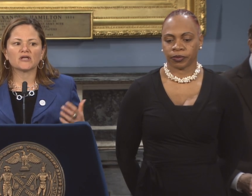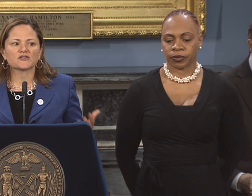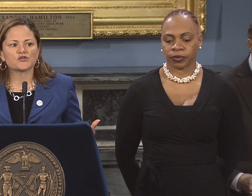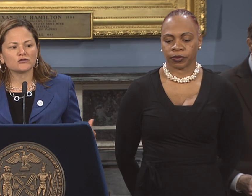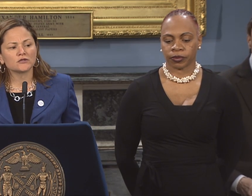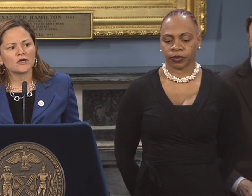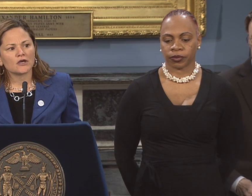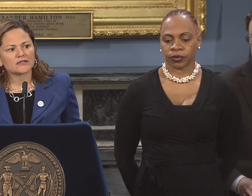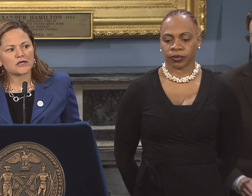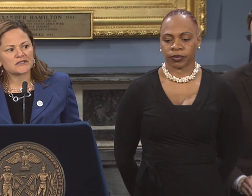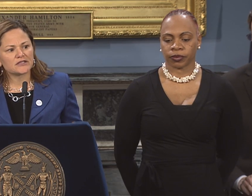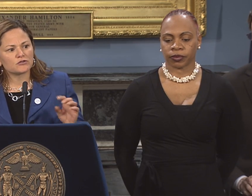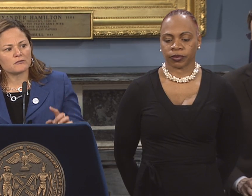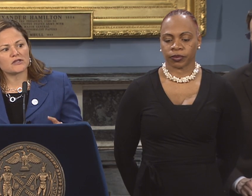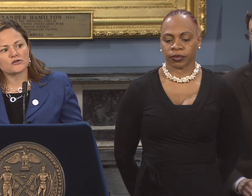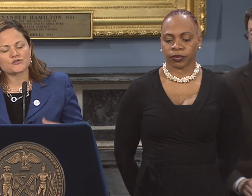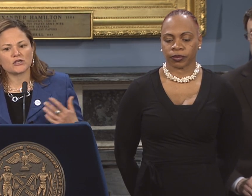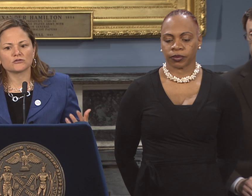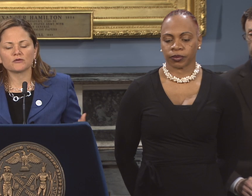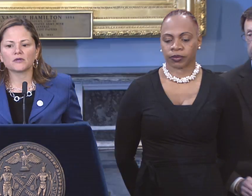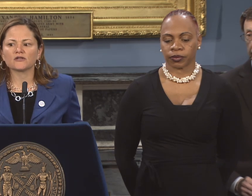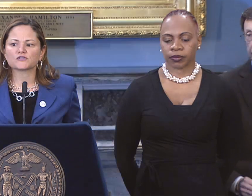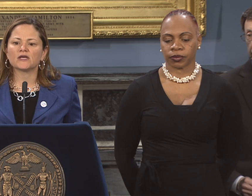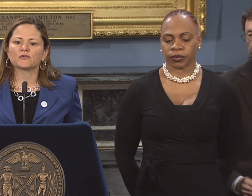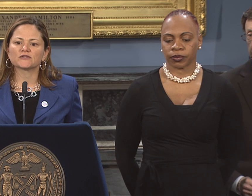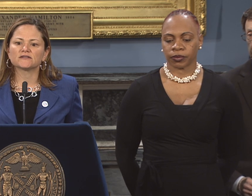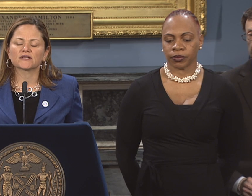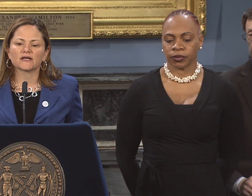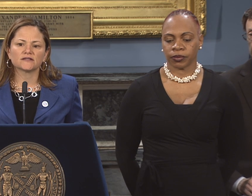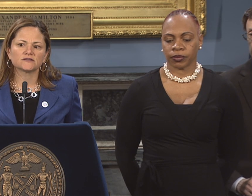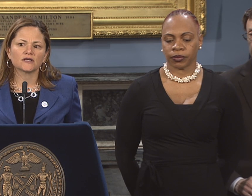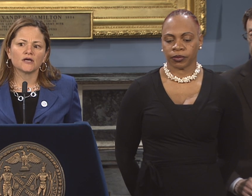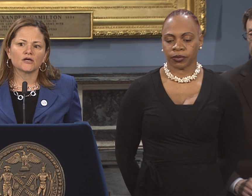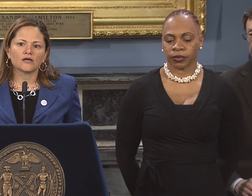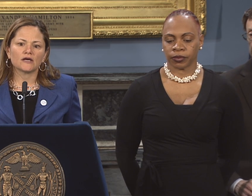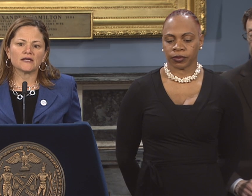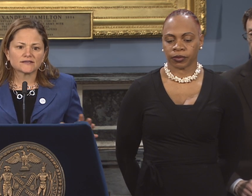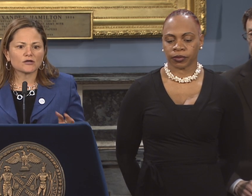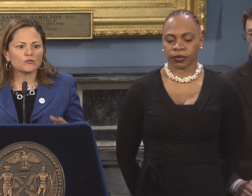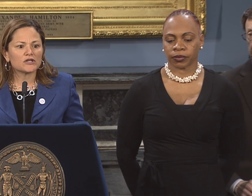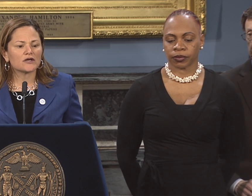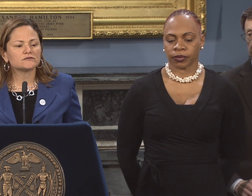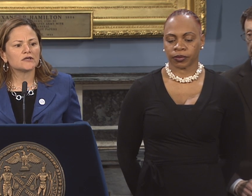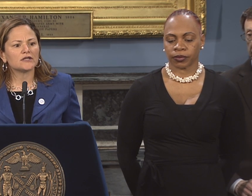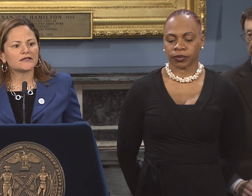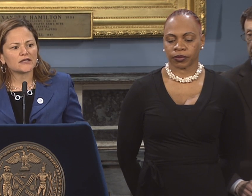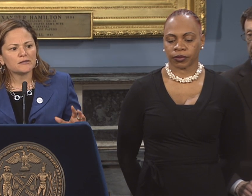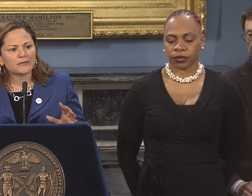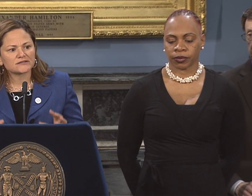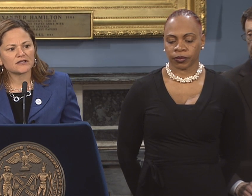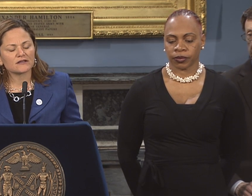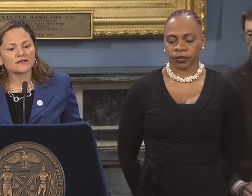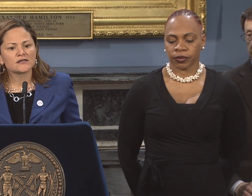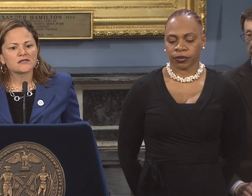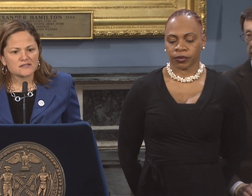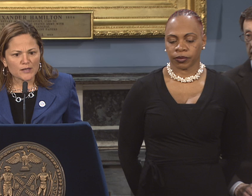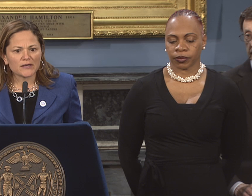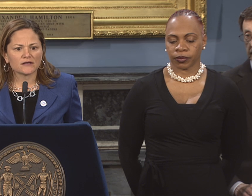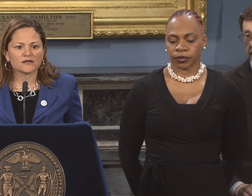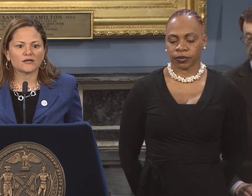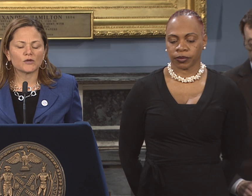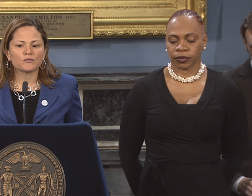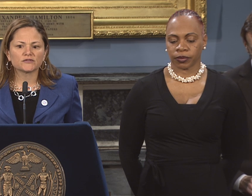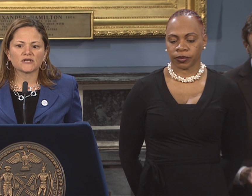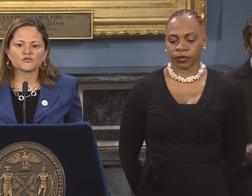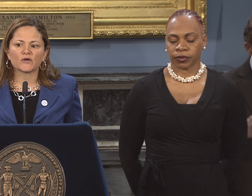nuestra comunicación a través de estos medios y otros medios es importante que la gente en esta comunidad y la gente impactada